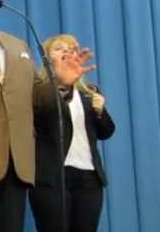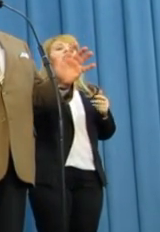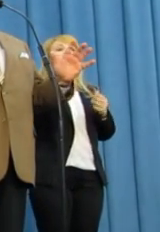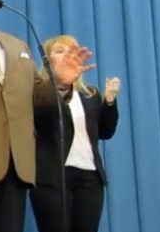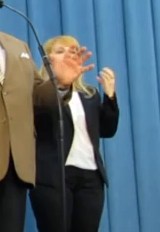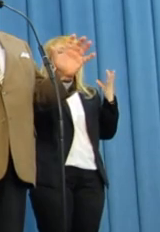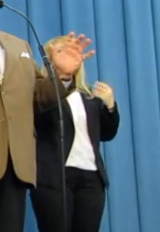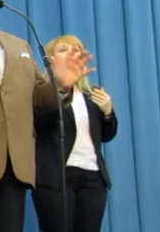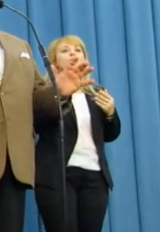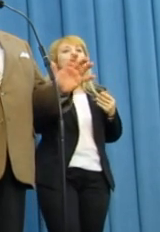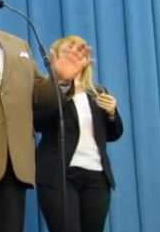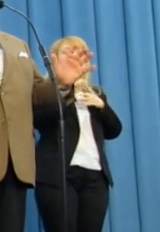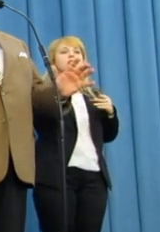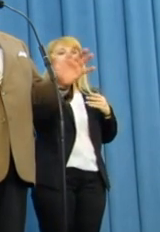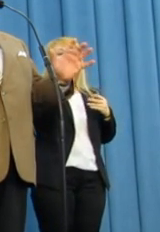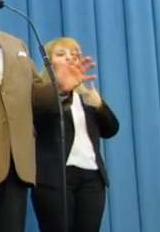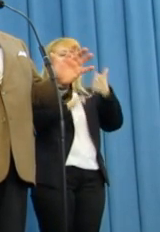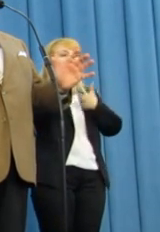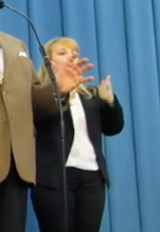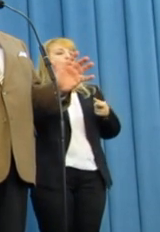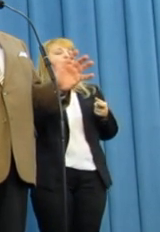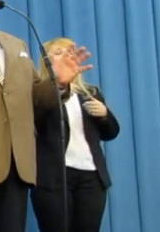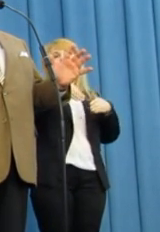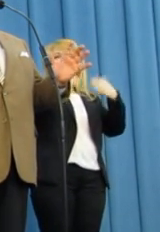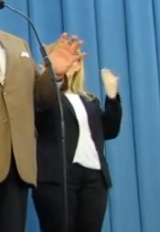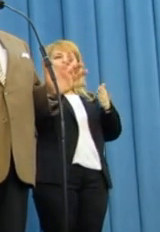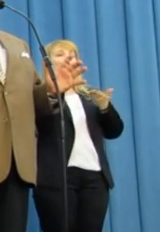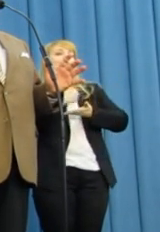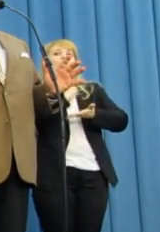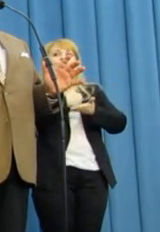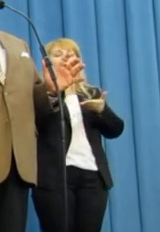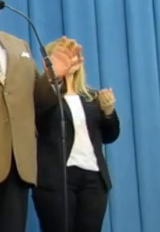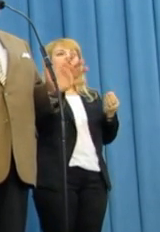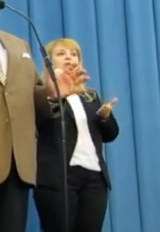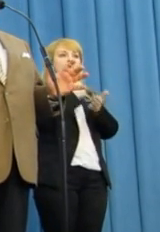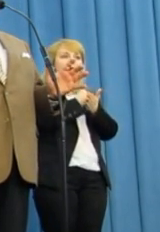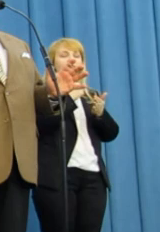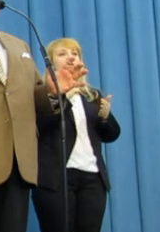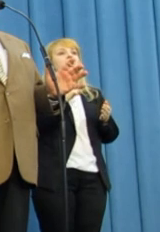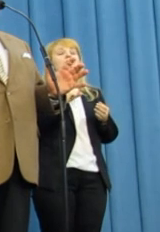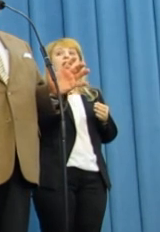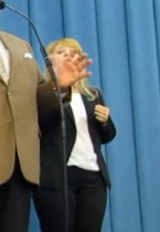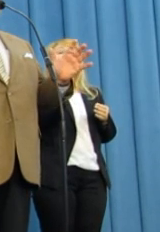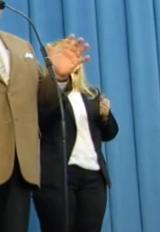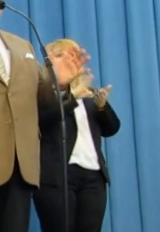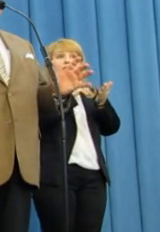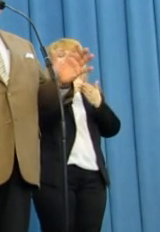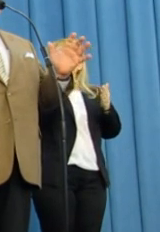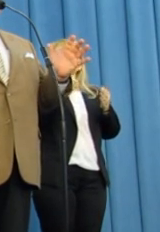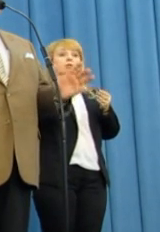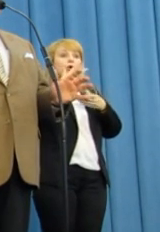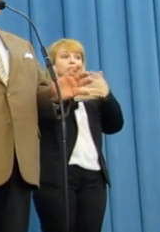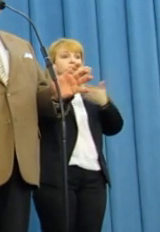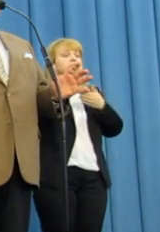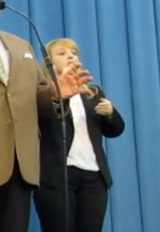Urządzają i pomocy prawnej, za darmo, pro bono i tak dalej, a fiskus, nawet jak udzielają tej pomocy za darmo